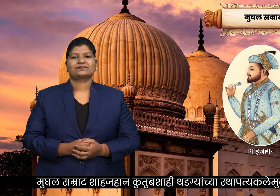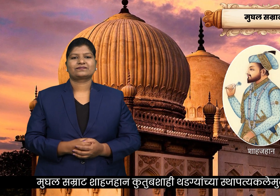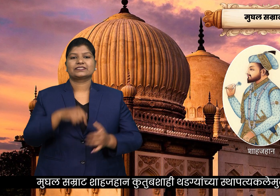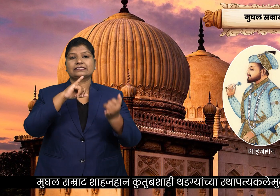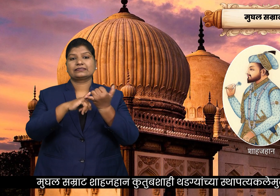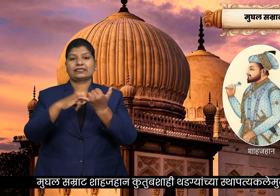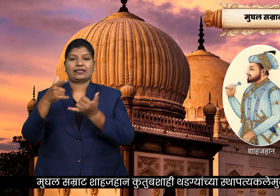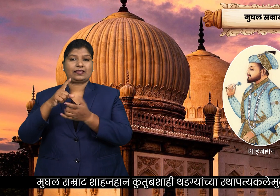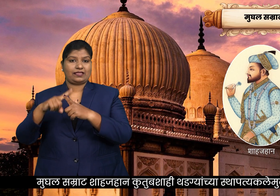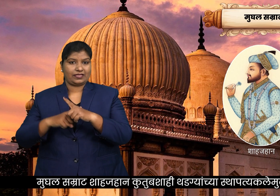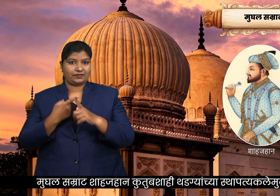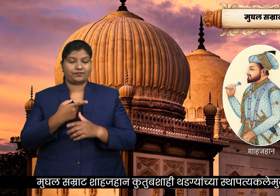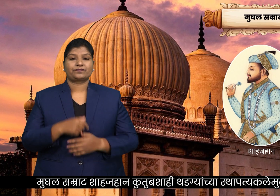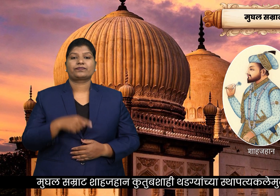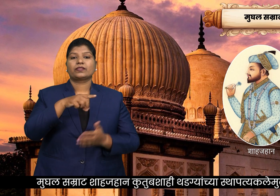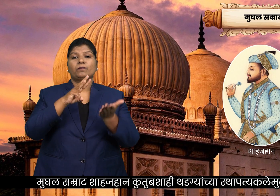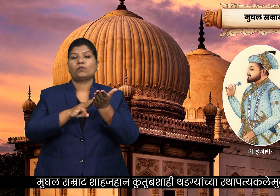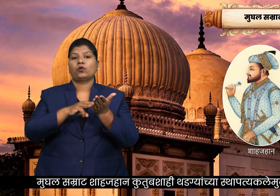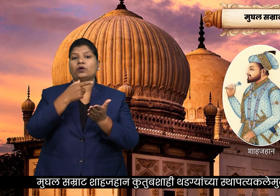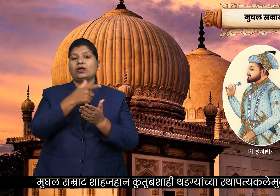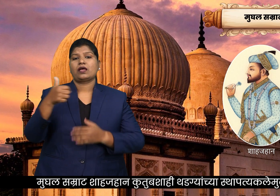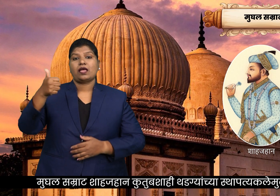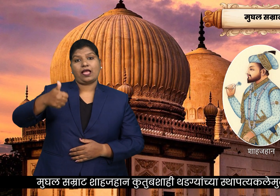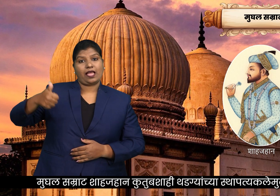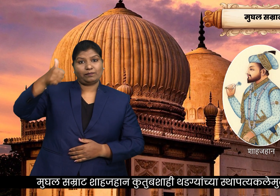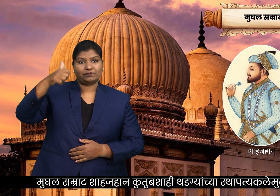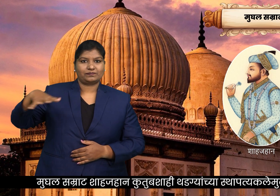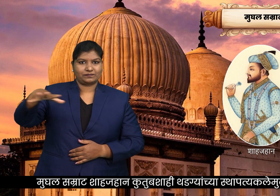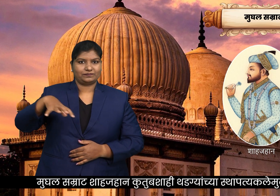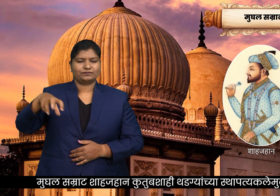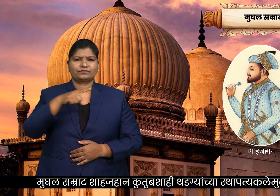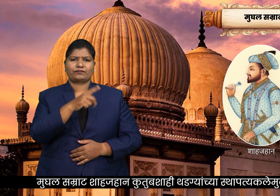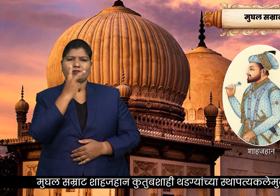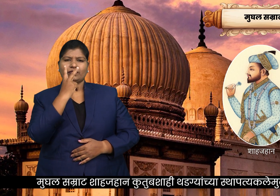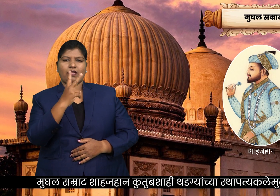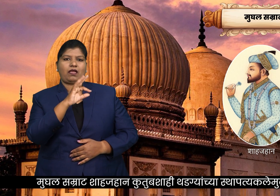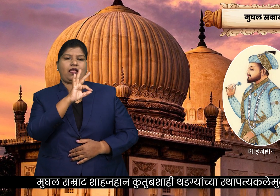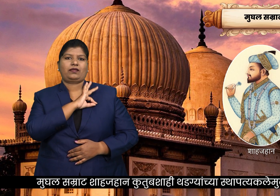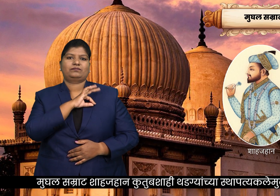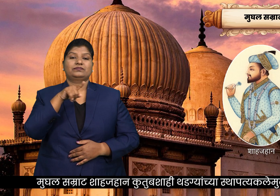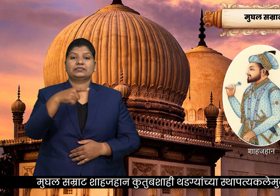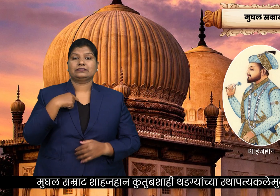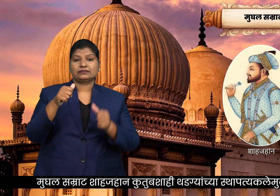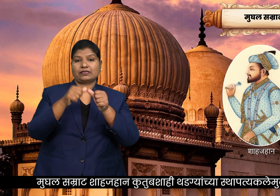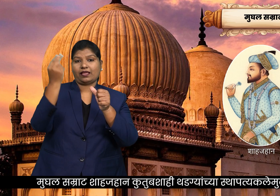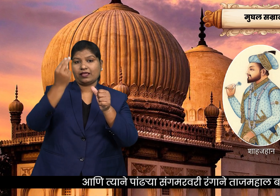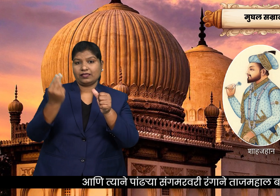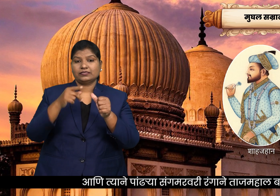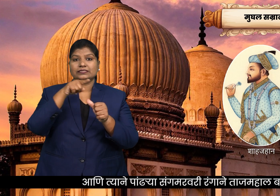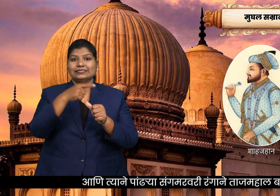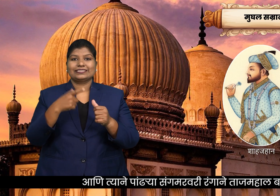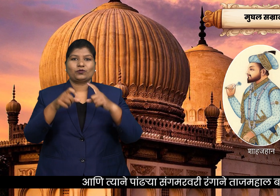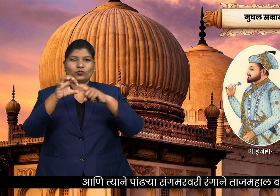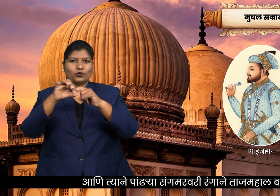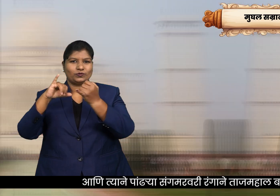मुघल सम्राट शाहजहान कुतुबशाही थडग्याच्या स्थापत्य कलेमुळे प्रभावित झाला